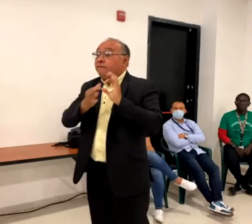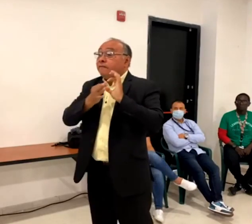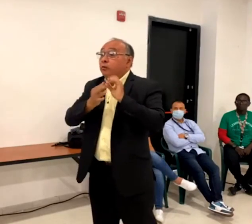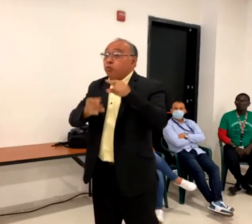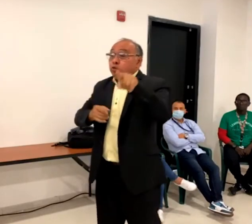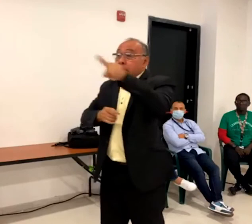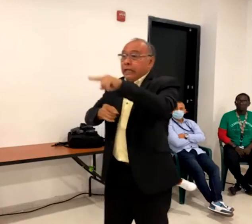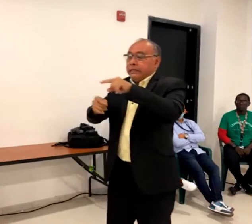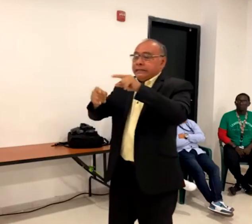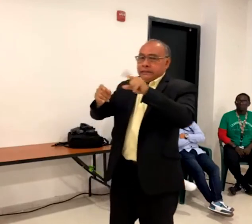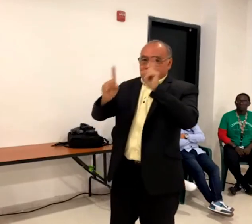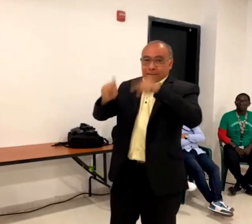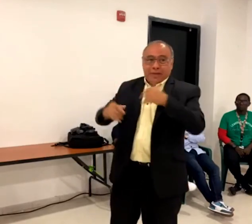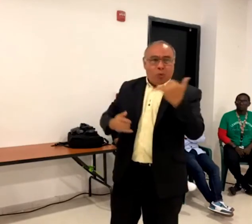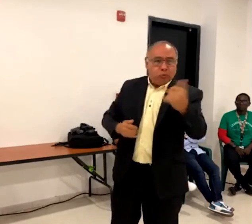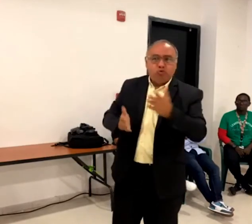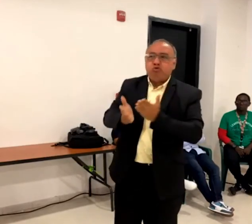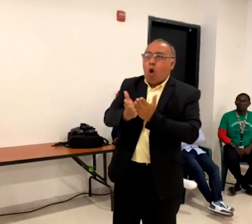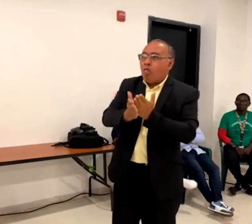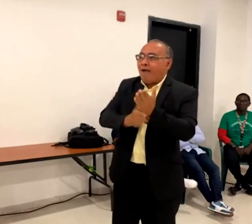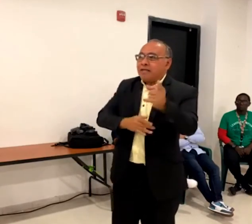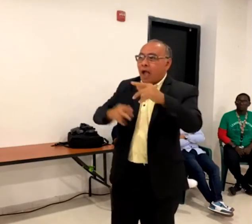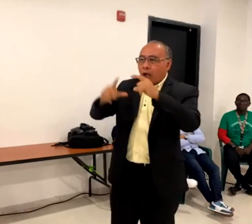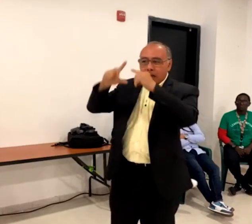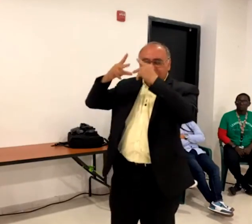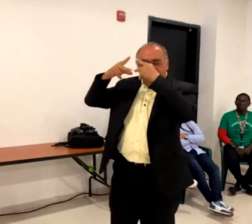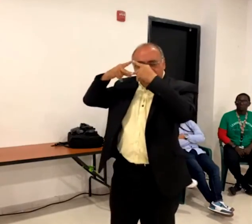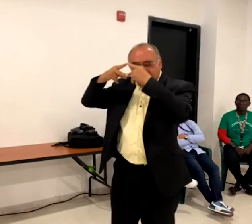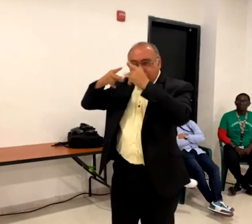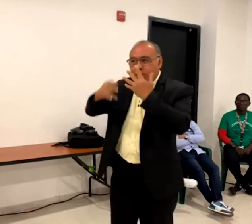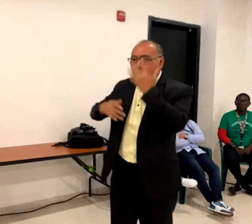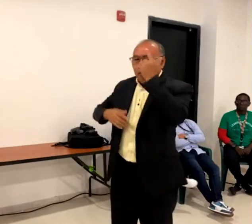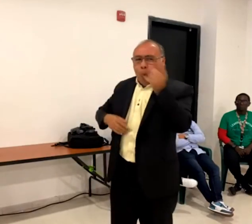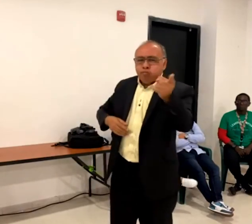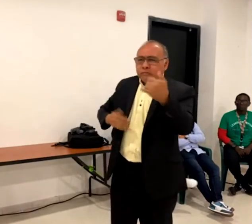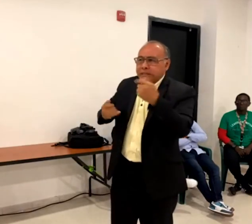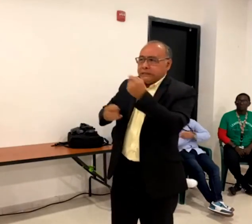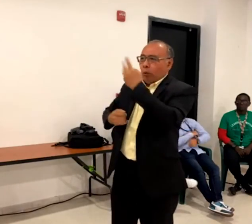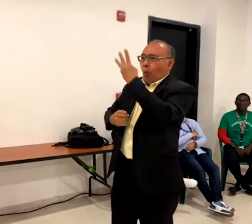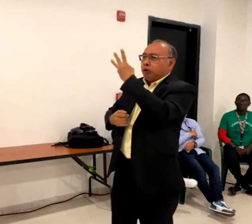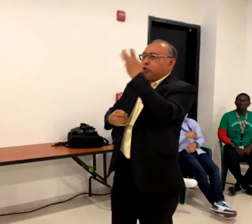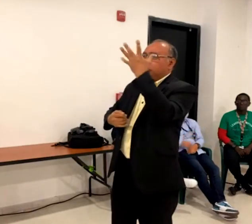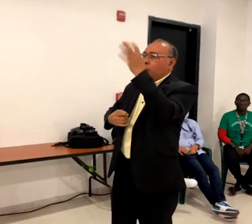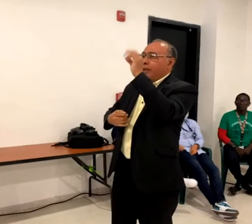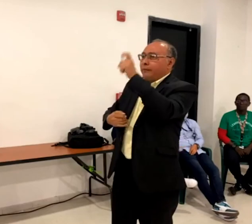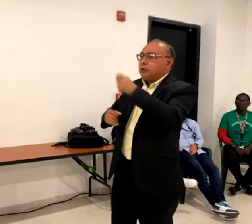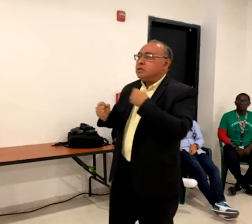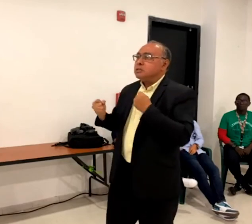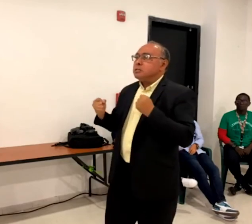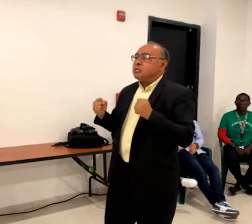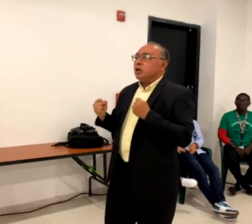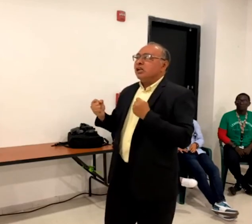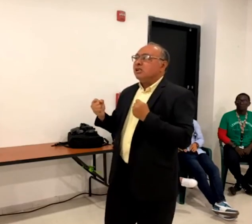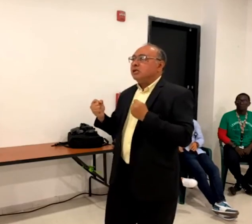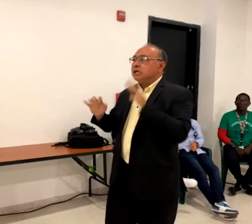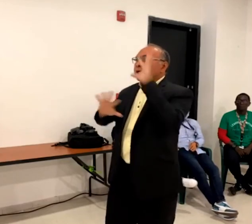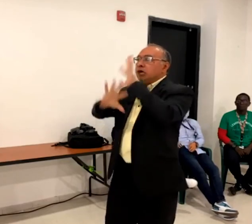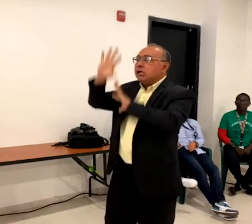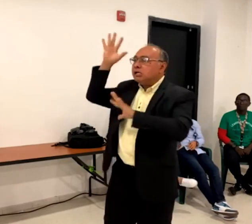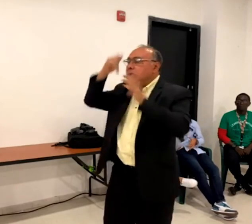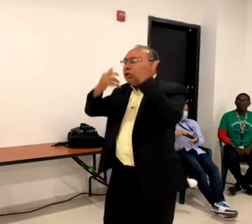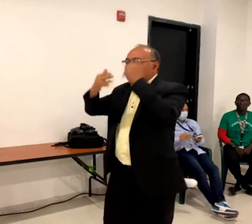la comunidad y todavía a las personas en facebook hay